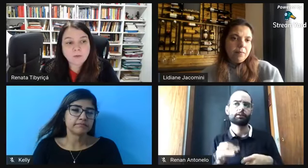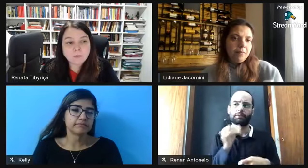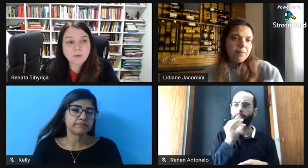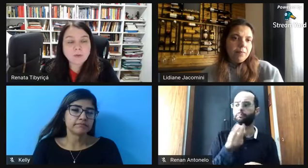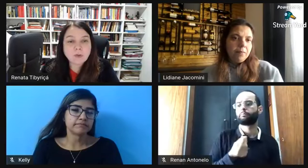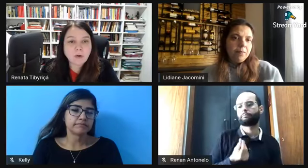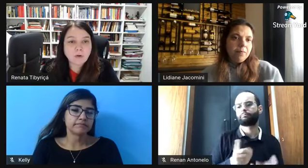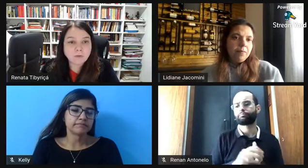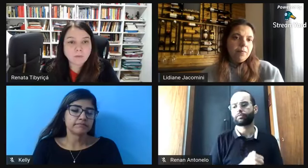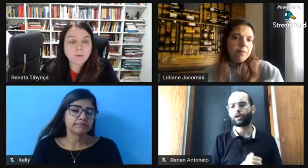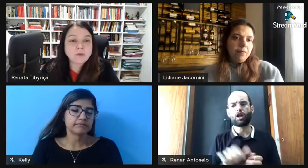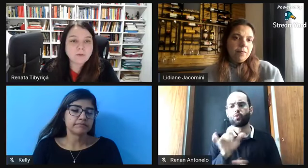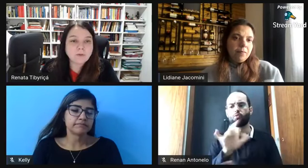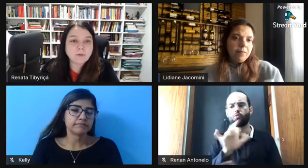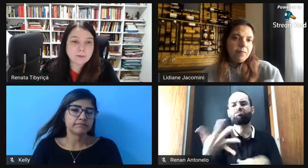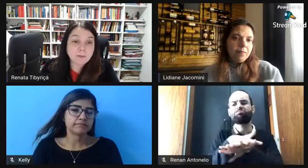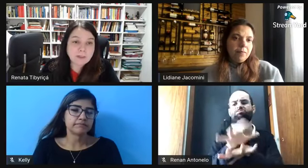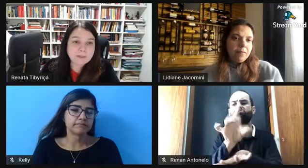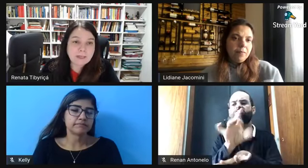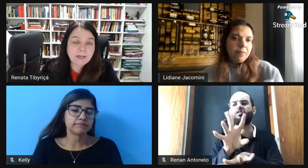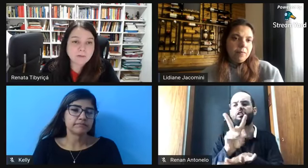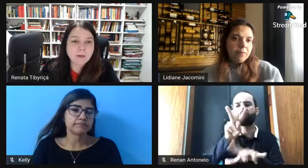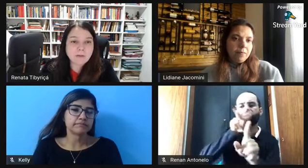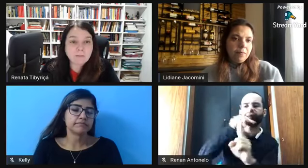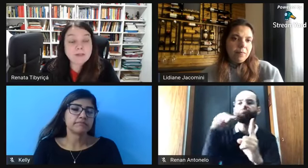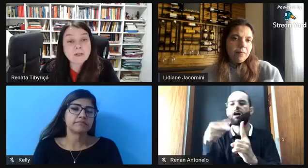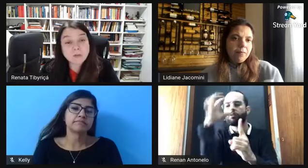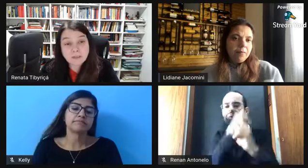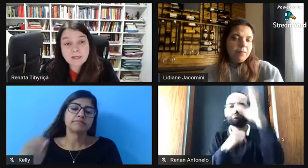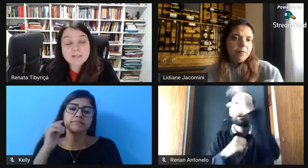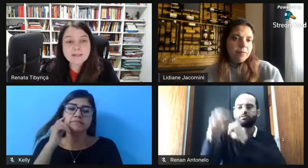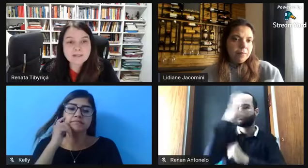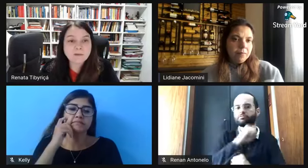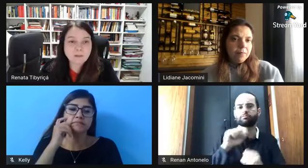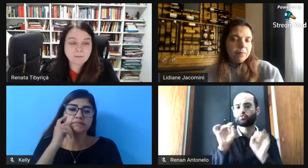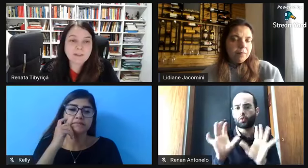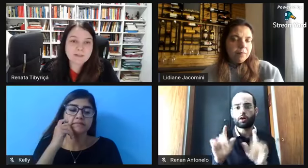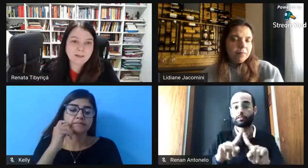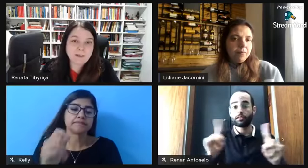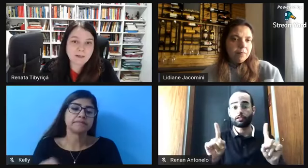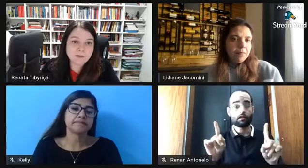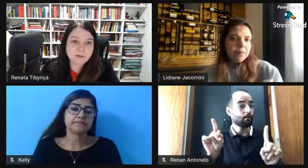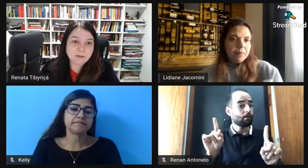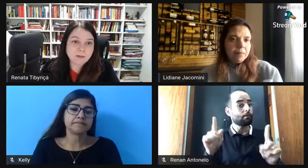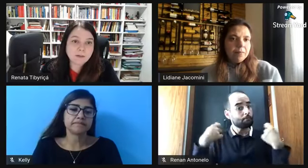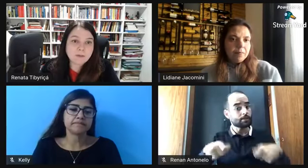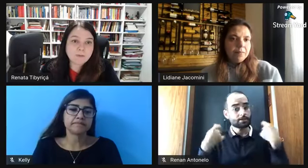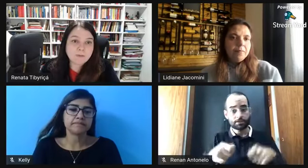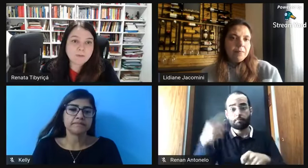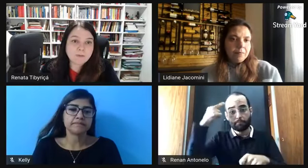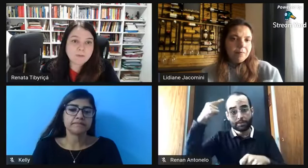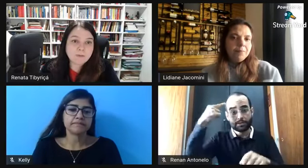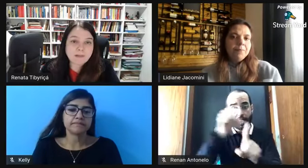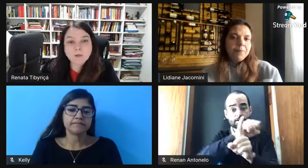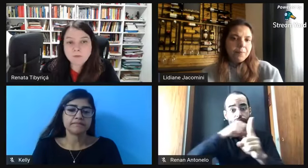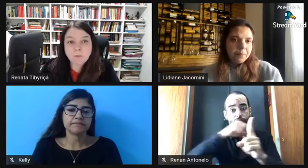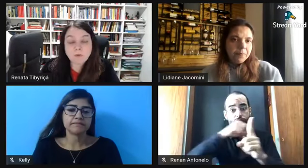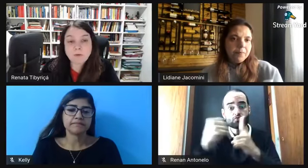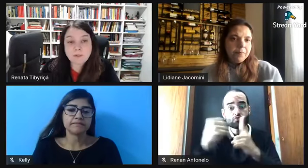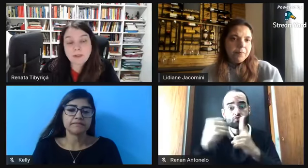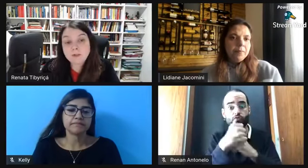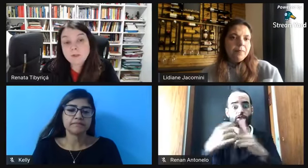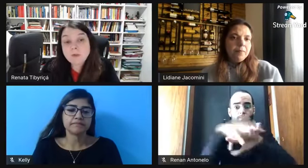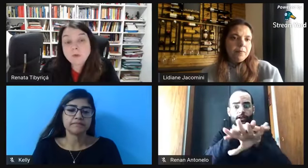A inclusão não só do ponto de vista do aprendizado, mas a socialização também dessa criança. E se ela não tiver